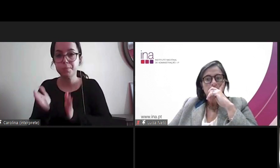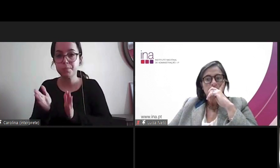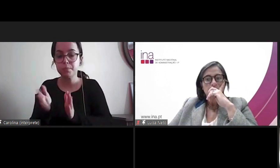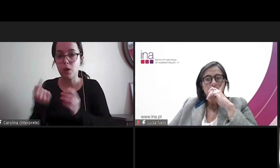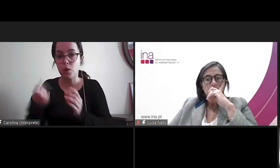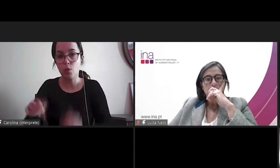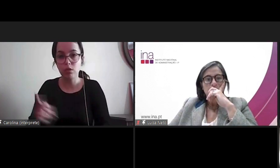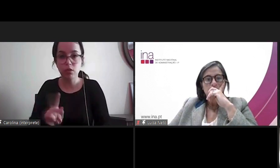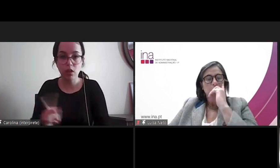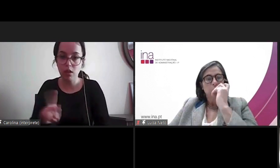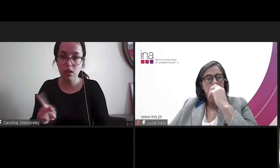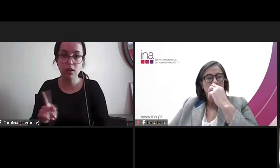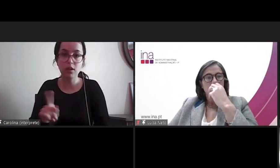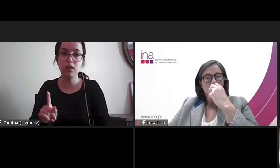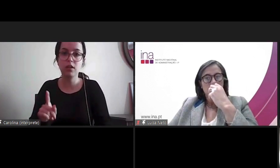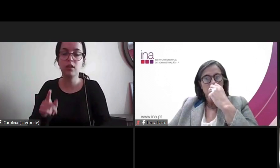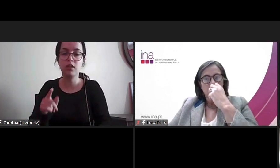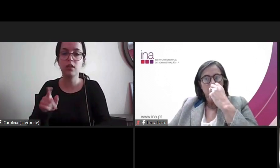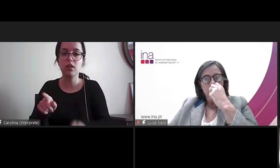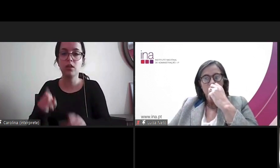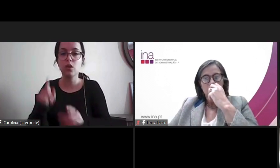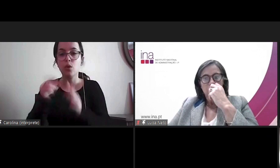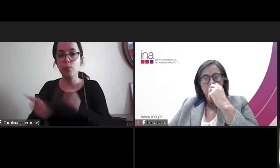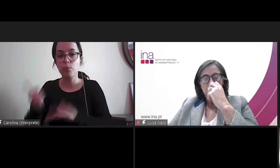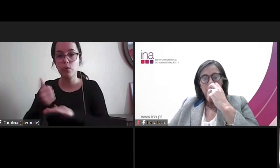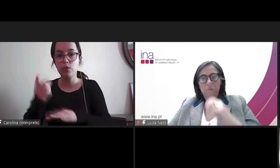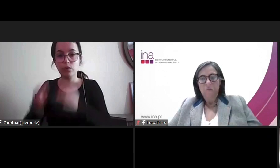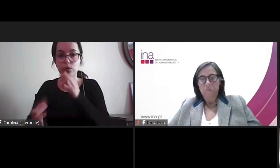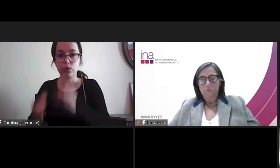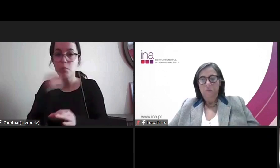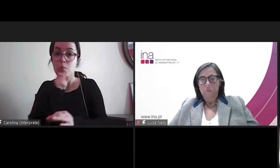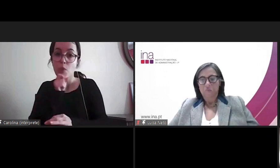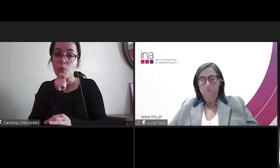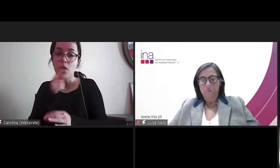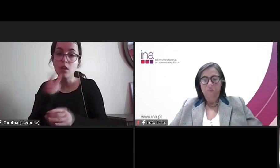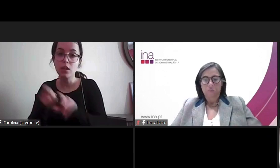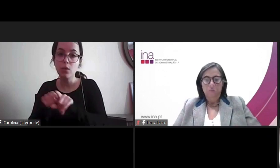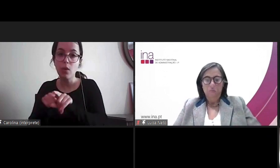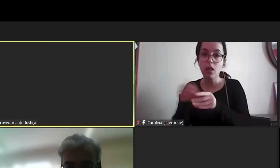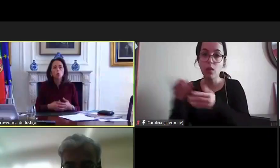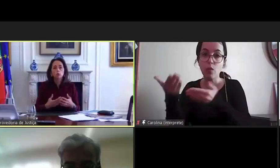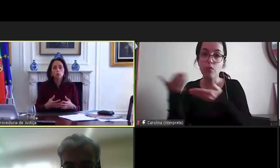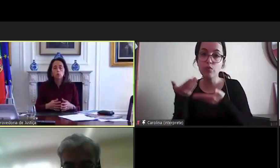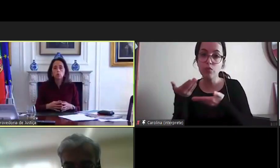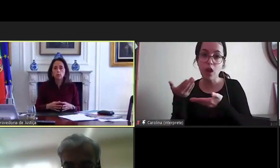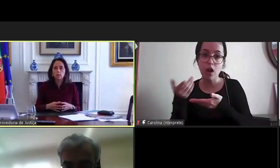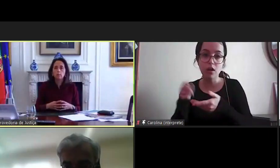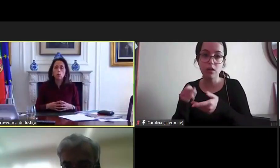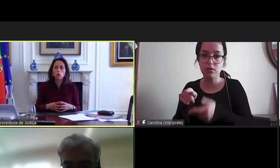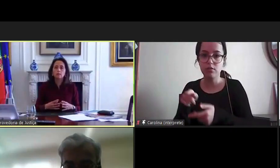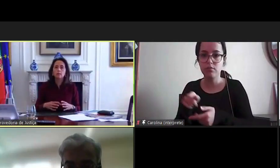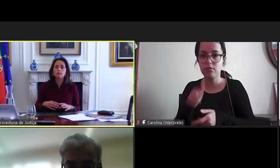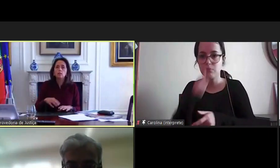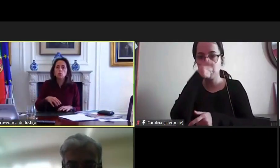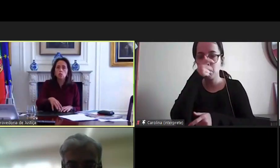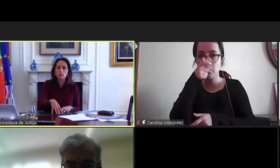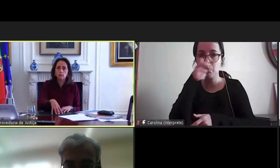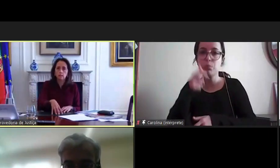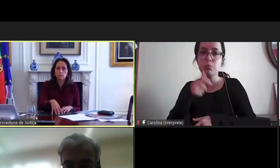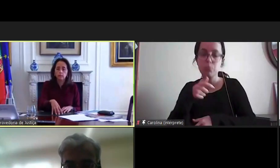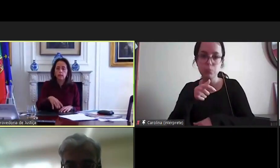instruir as queixas o provedor de justiça pode convocar o responsável do serviço o provedor de justiça pode